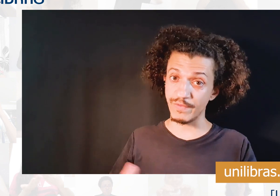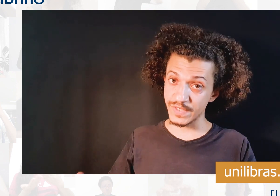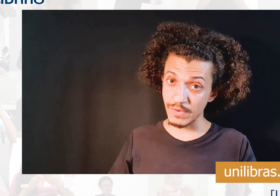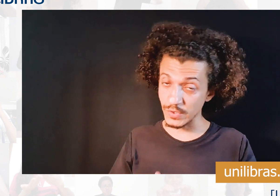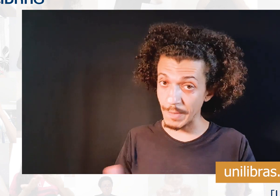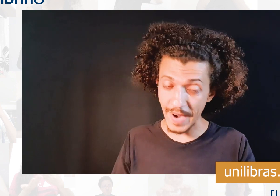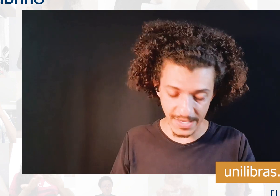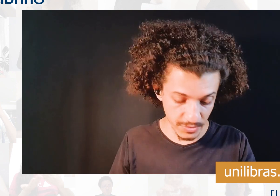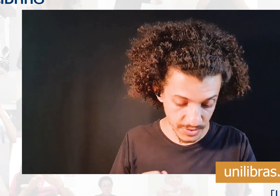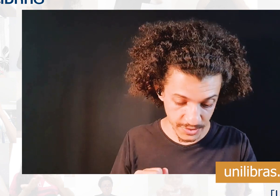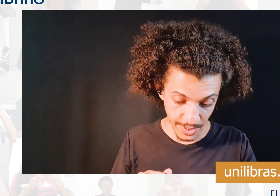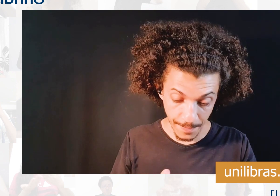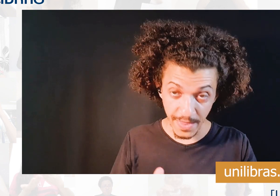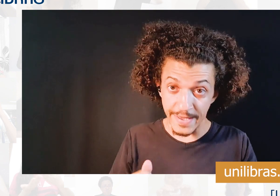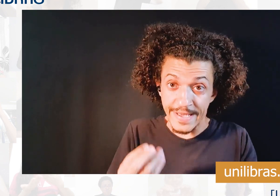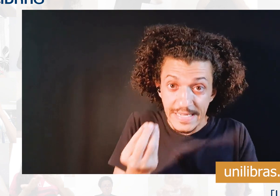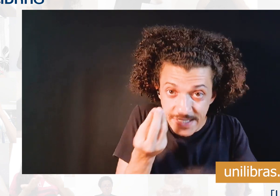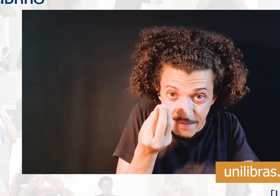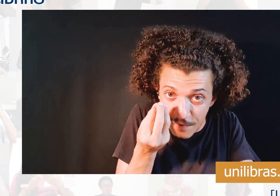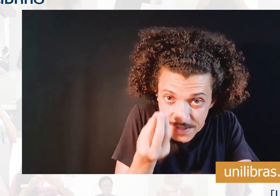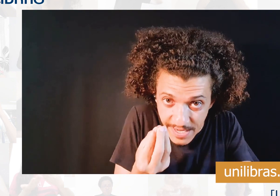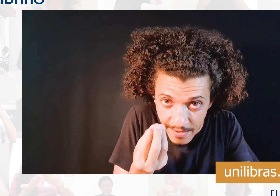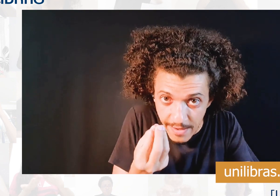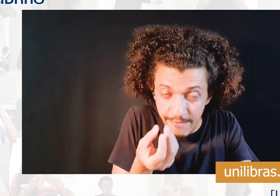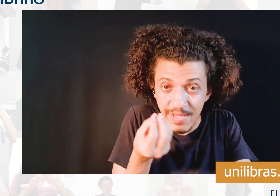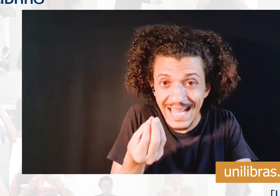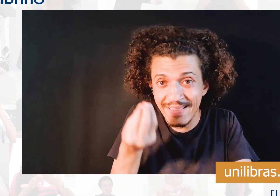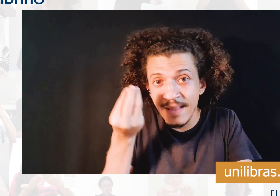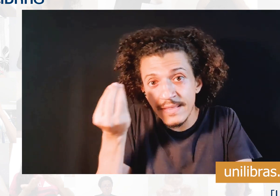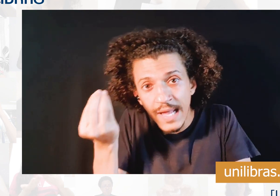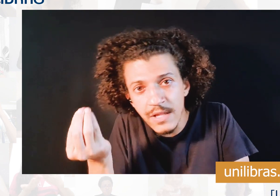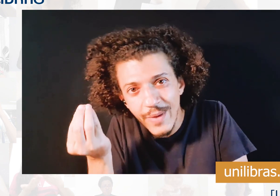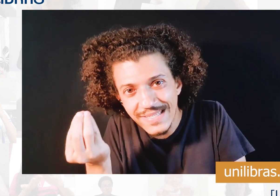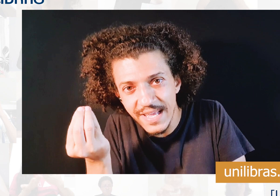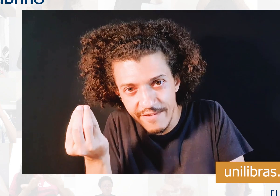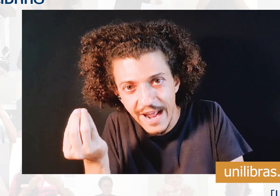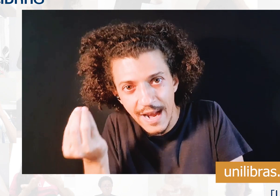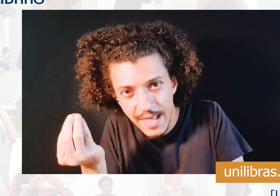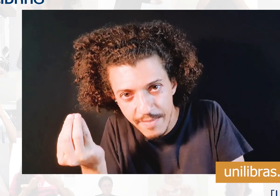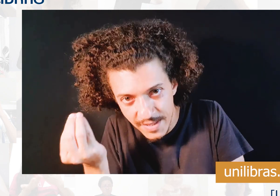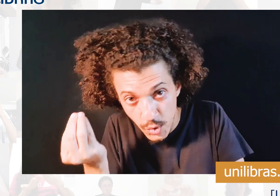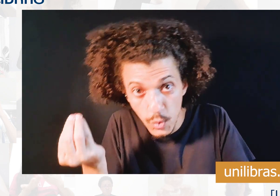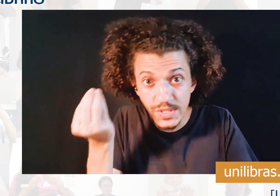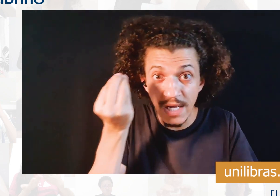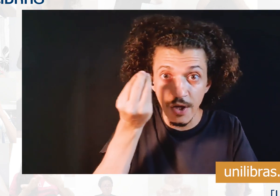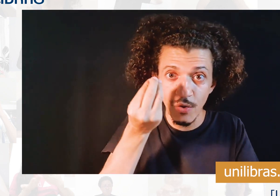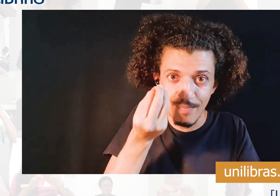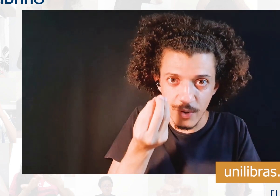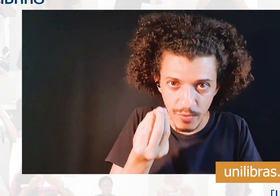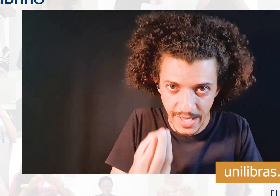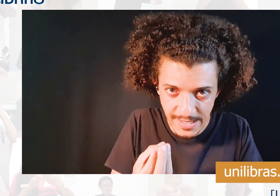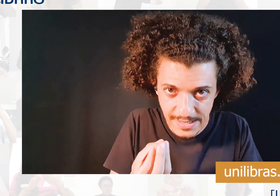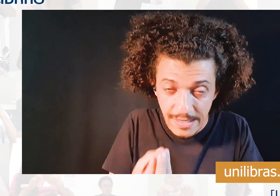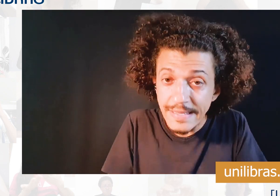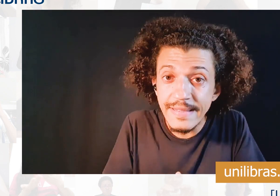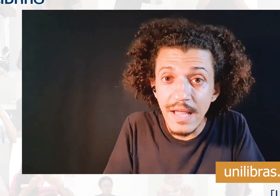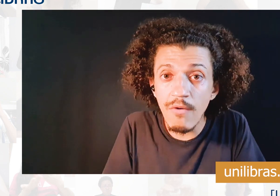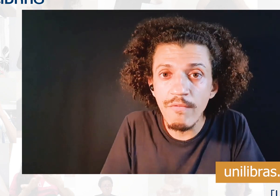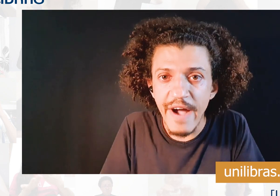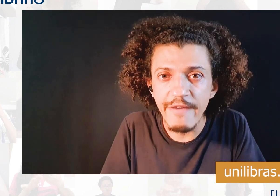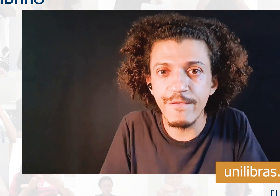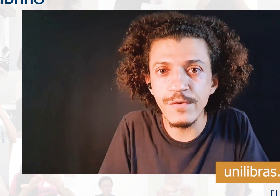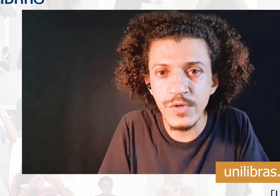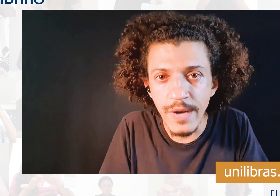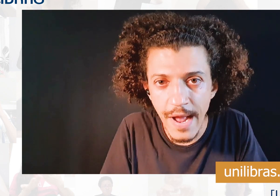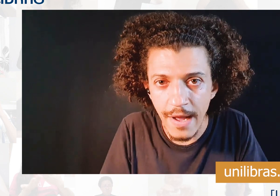na sua profissão, na sua prática no dia a dia, se você ficar tentando escrever a Libras usando o português,